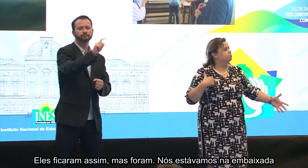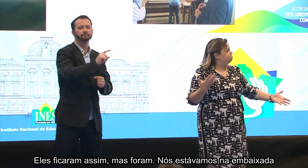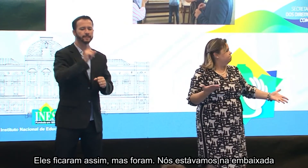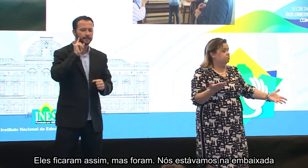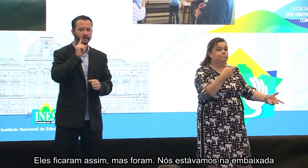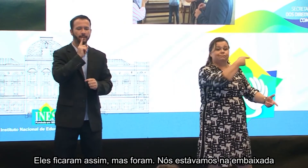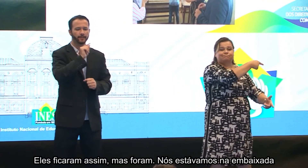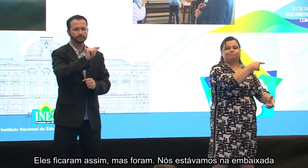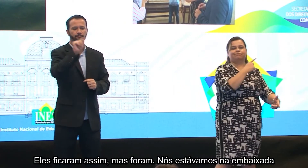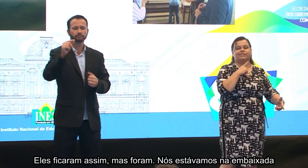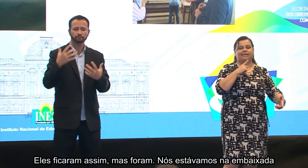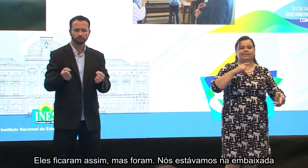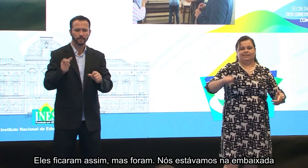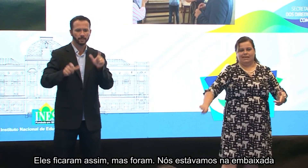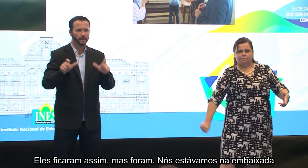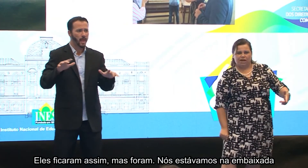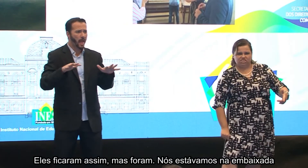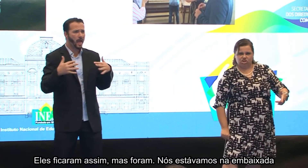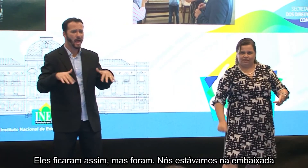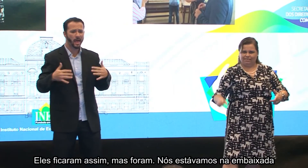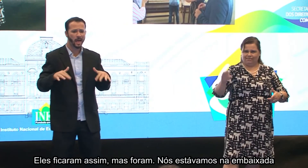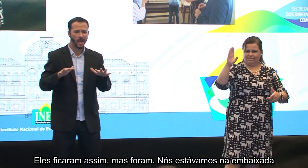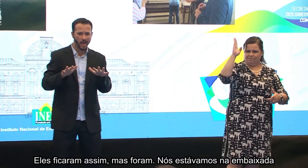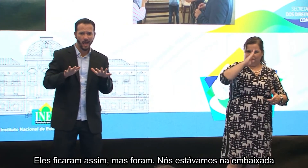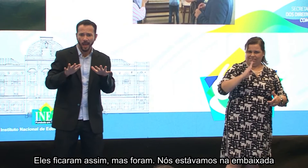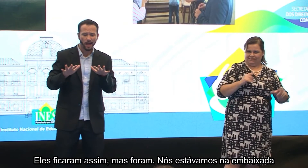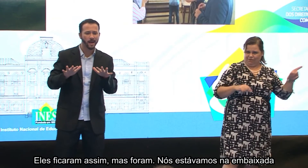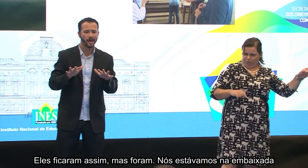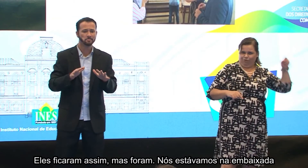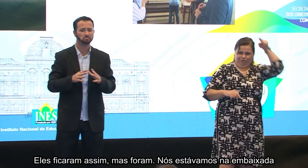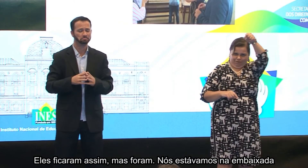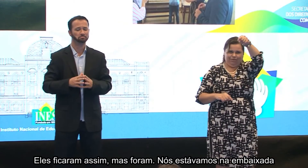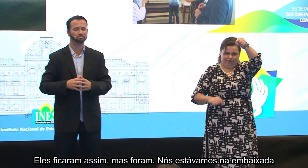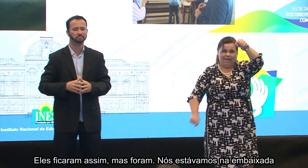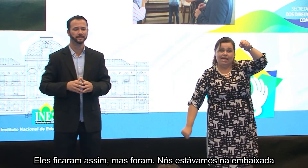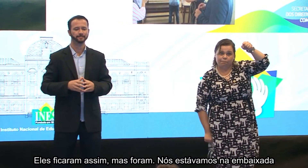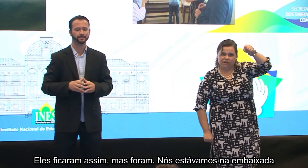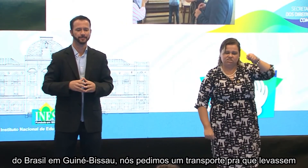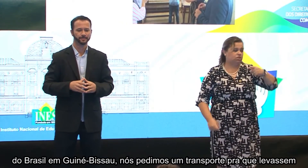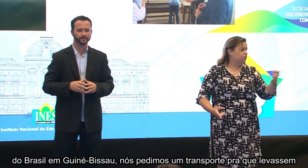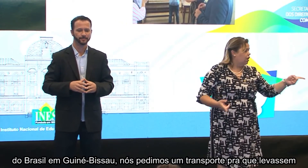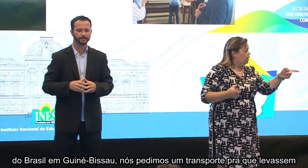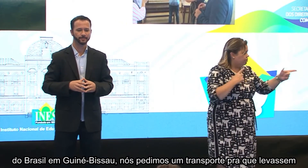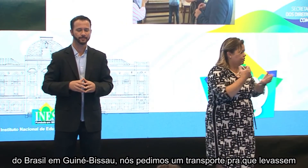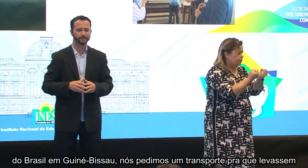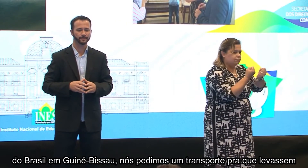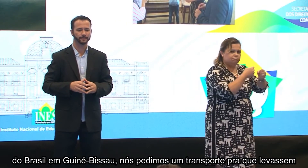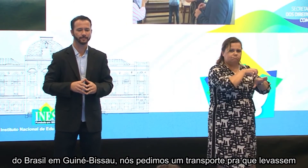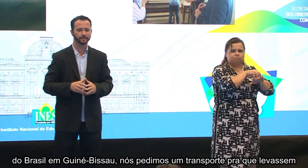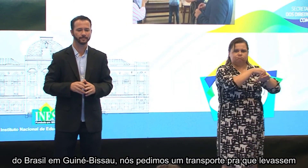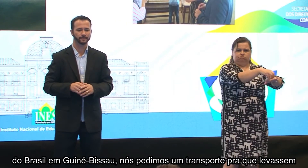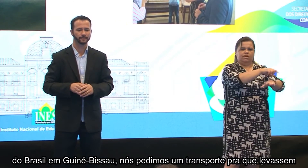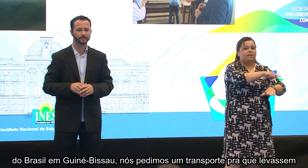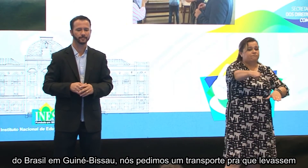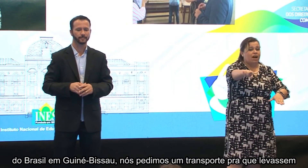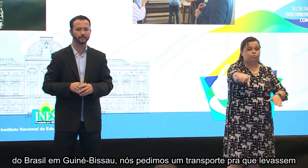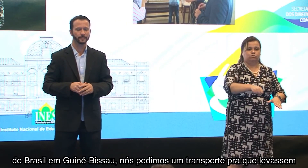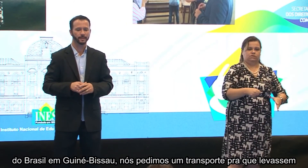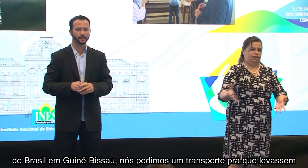E eles ficaram assim, mas eles foram. Nós estávamos na Embaixada do Brasil, em Guiné-Bissau, e nós pedimos